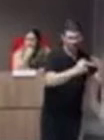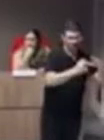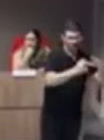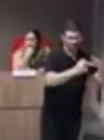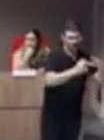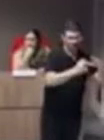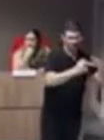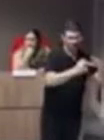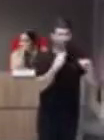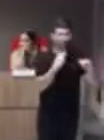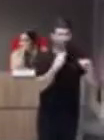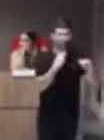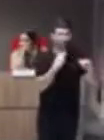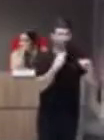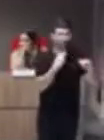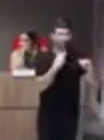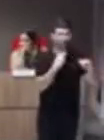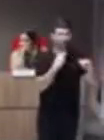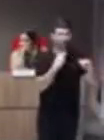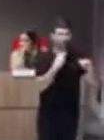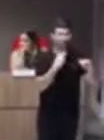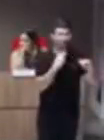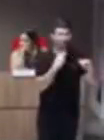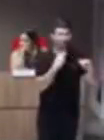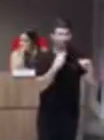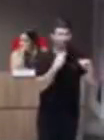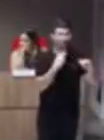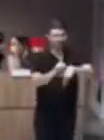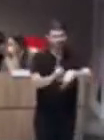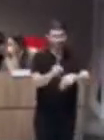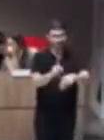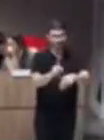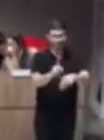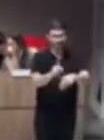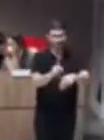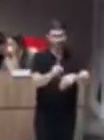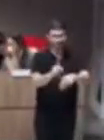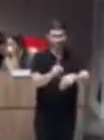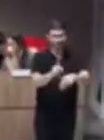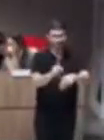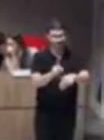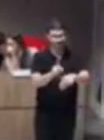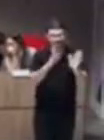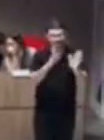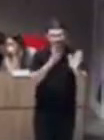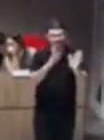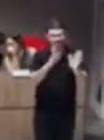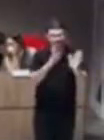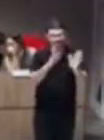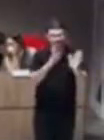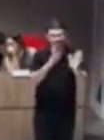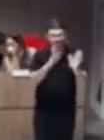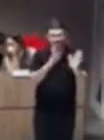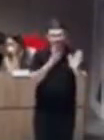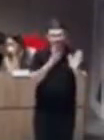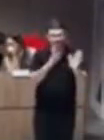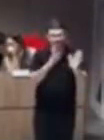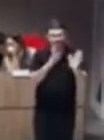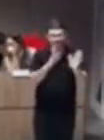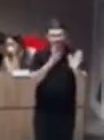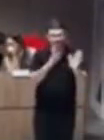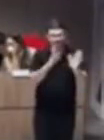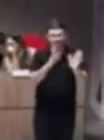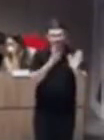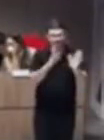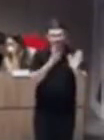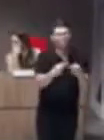pessoas internadas. Mas, tendo as pessoas internadas e sendo indicadas para descredenciamento do SUS, por que